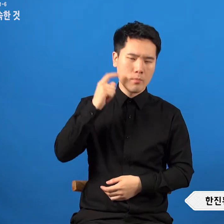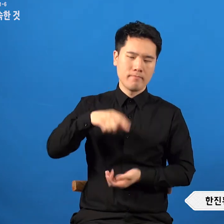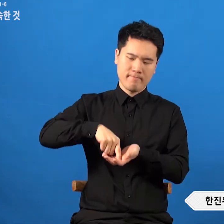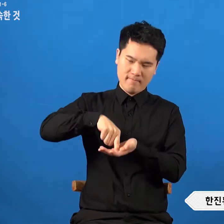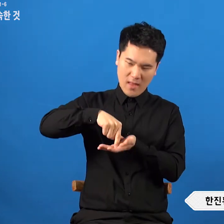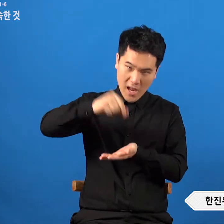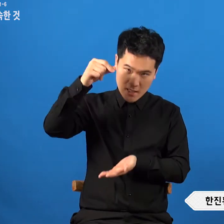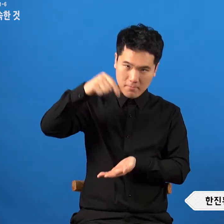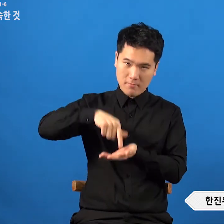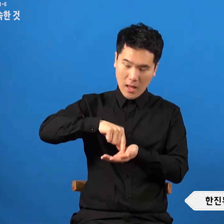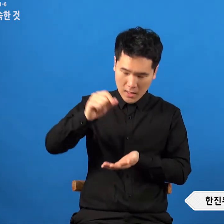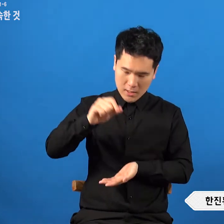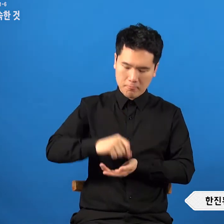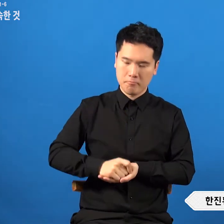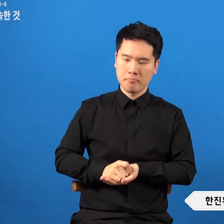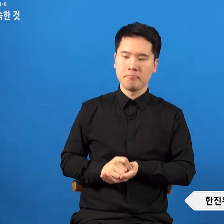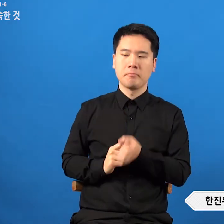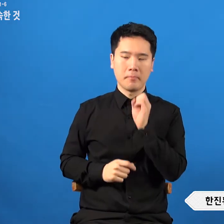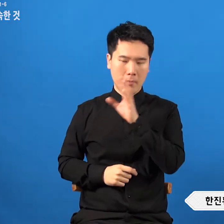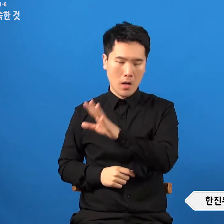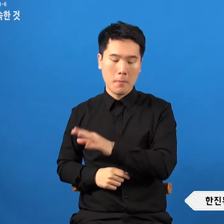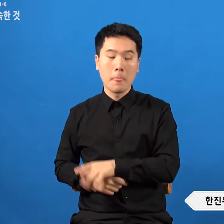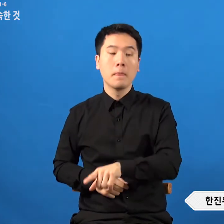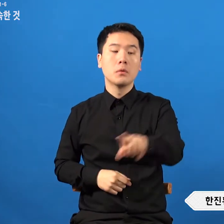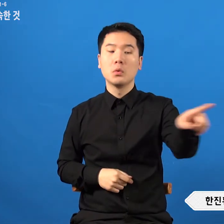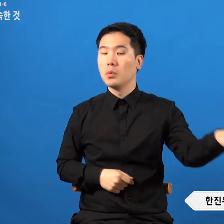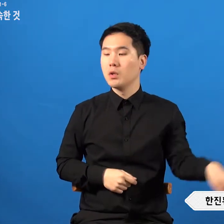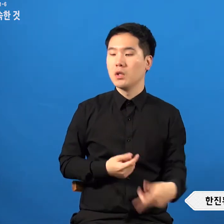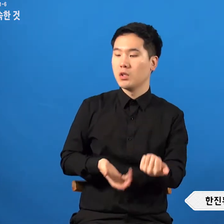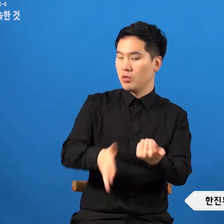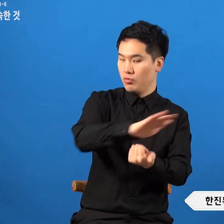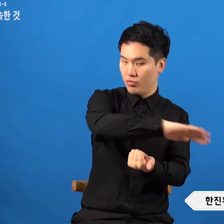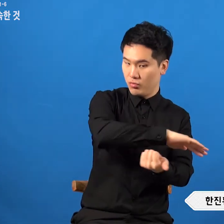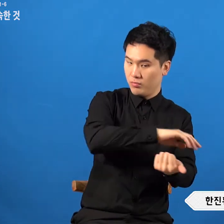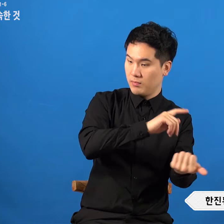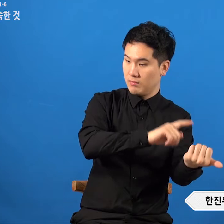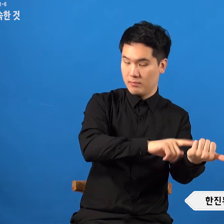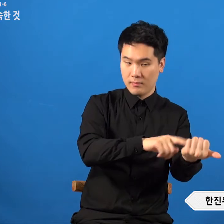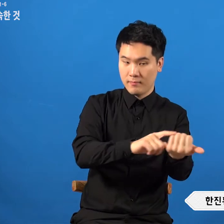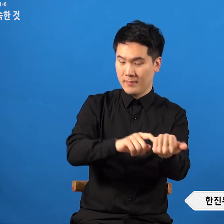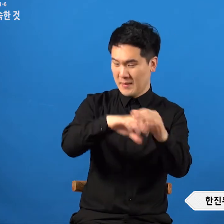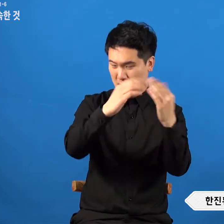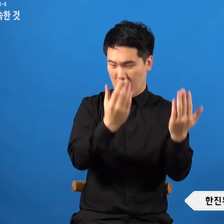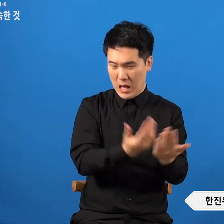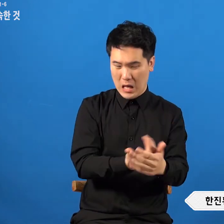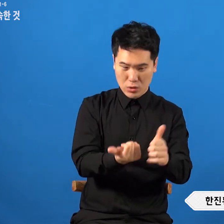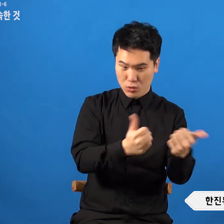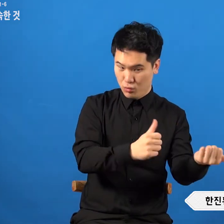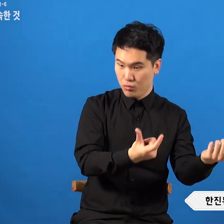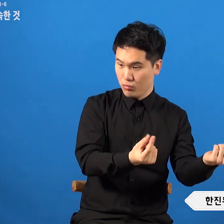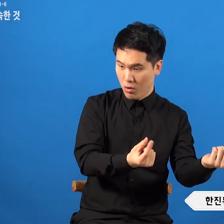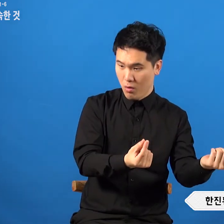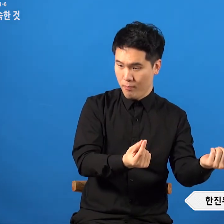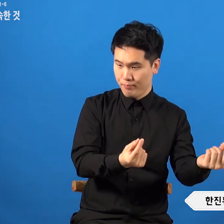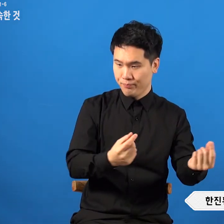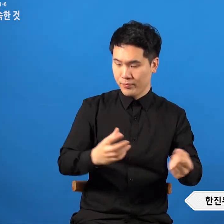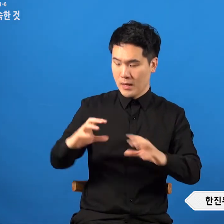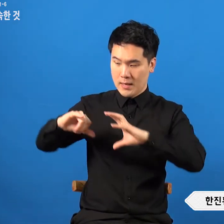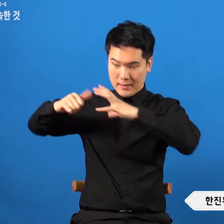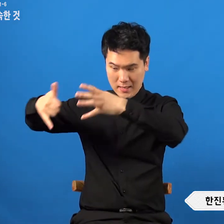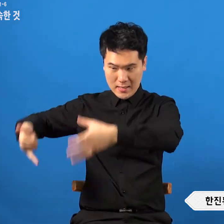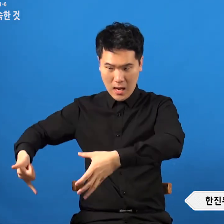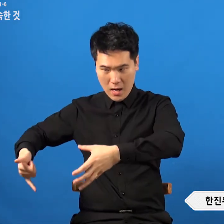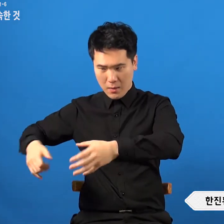핵심을 짚어줍니다. 여기 있는 이 시신들이 다 죽어 있는 것처럼 세상 모든 사람들은